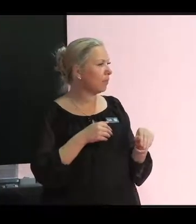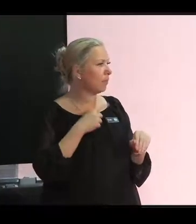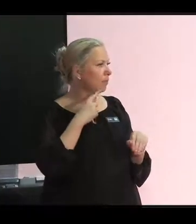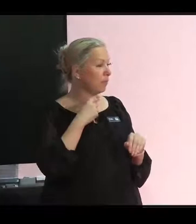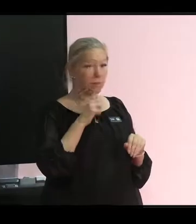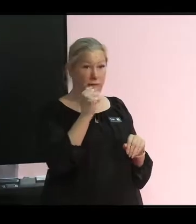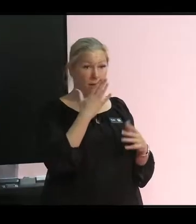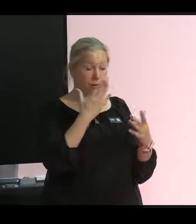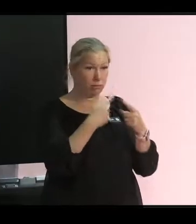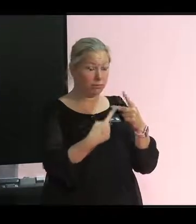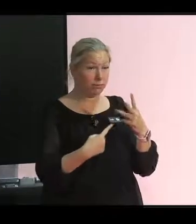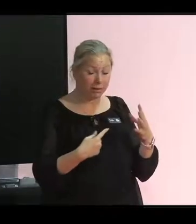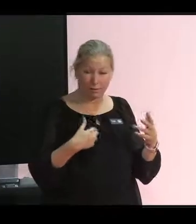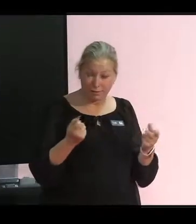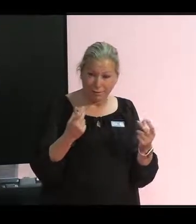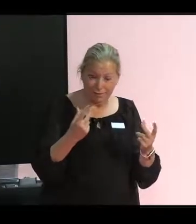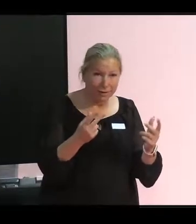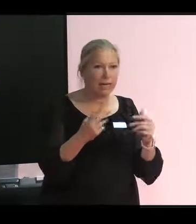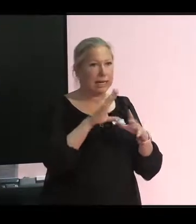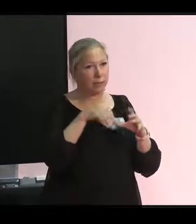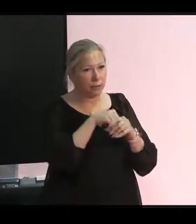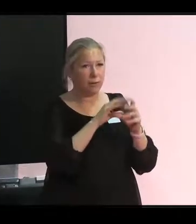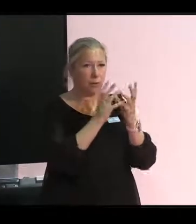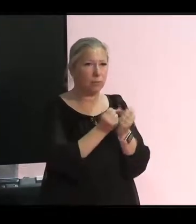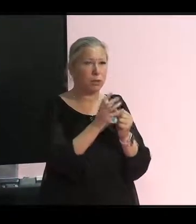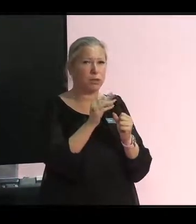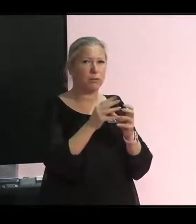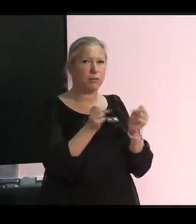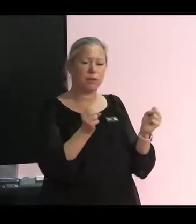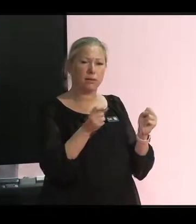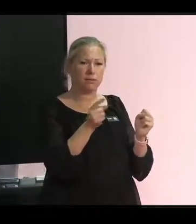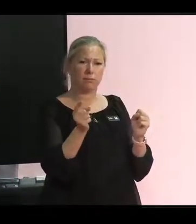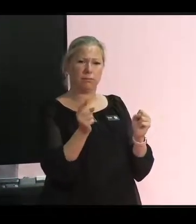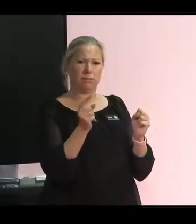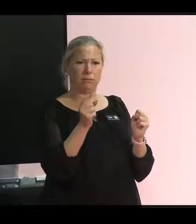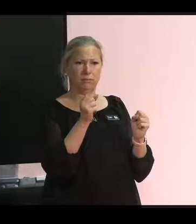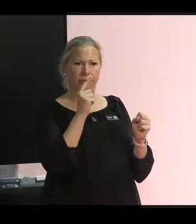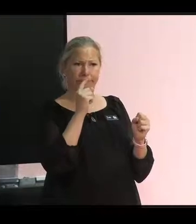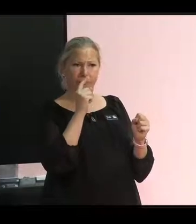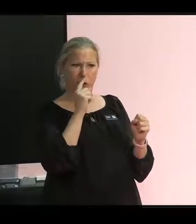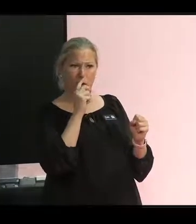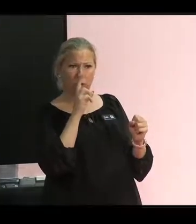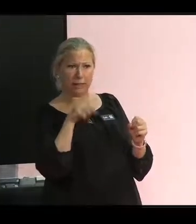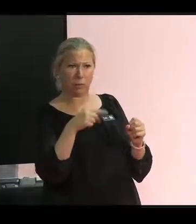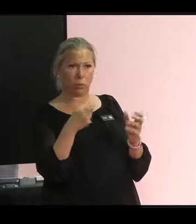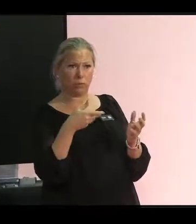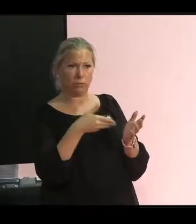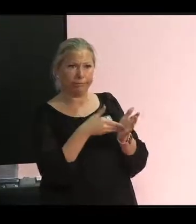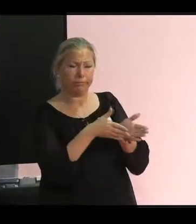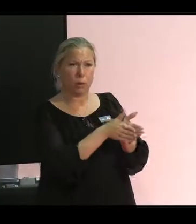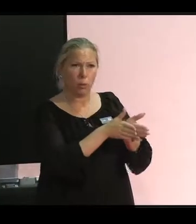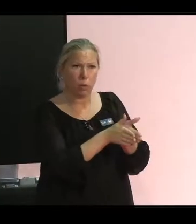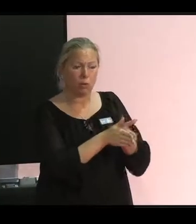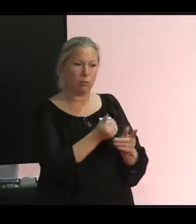Det är jättebra det här kring det med inkludering och så. Men har ni stött på några utmaningar? Alltså, både konkret och kanske lite